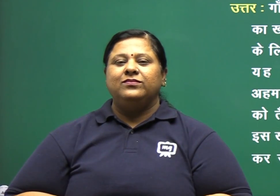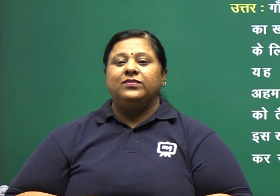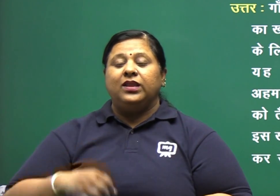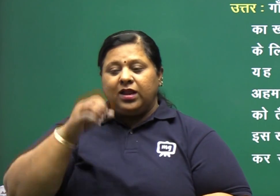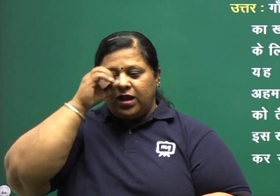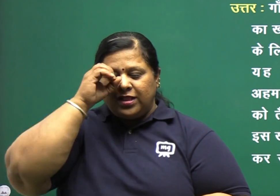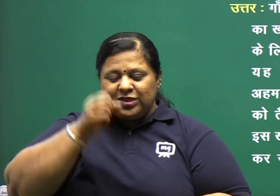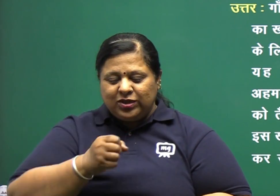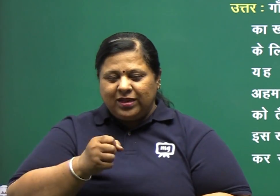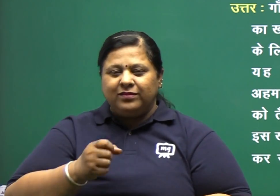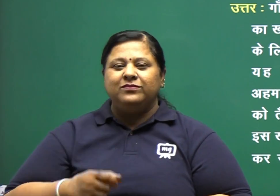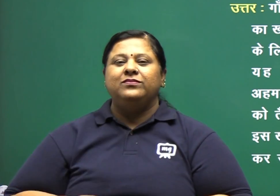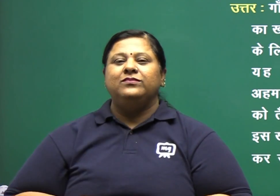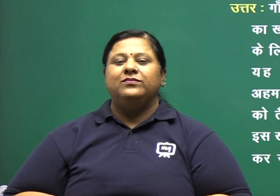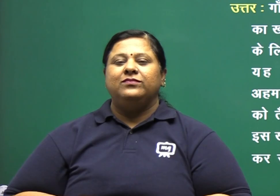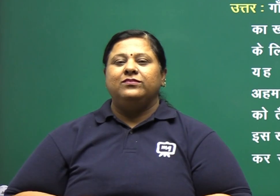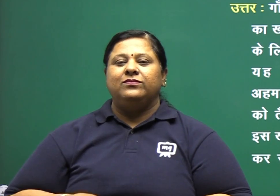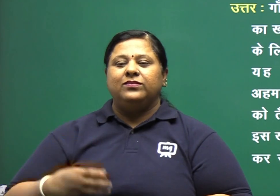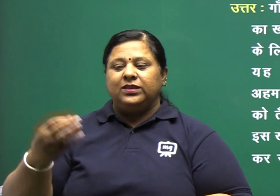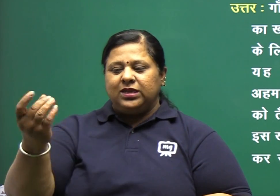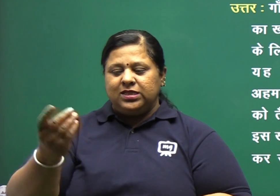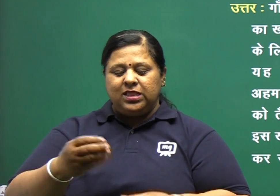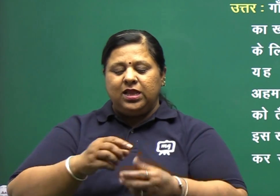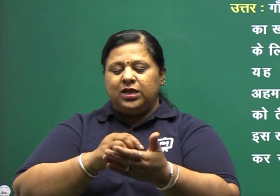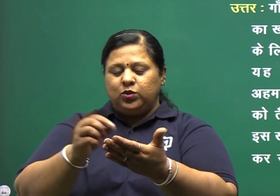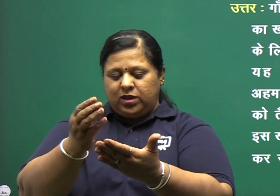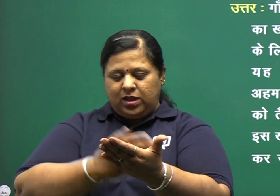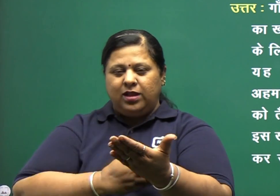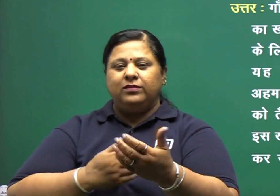गांधी जी ने इस लेखा जोखा का